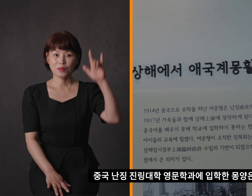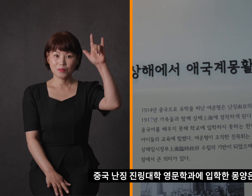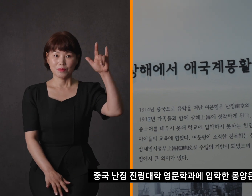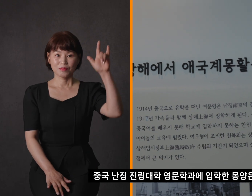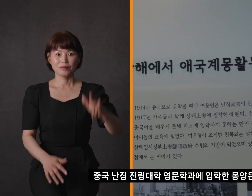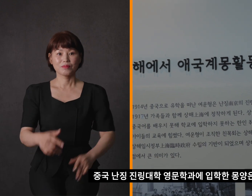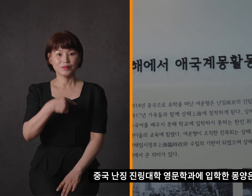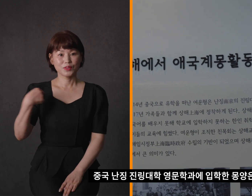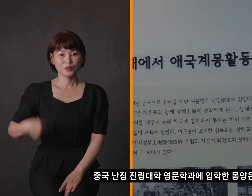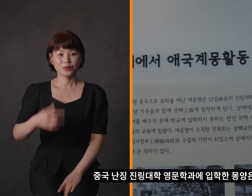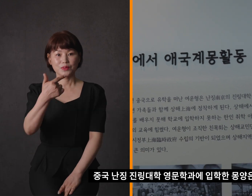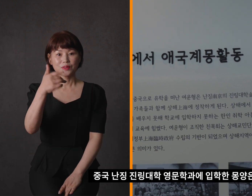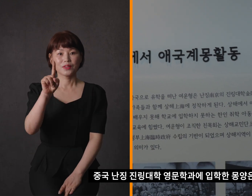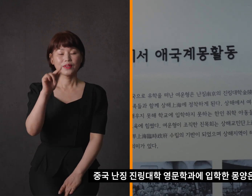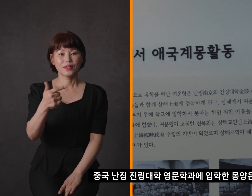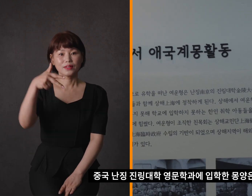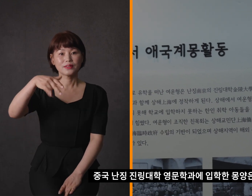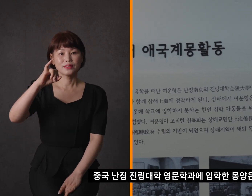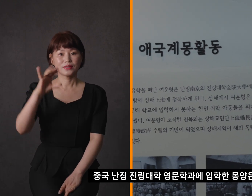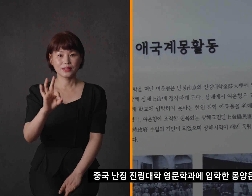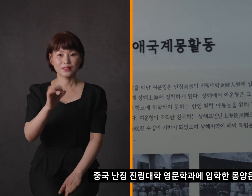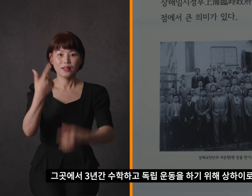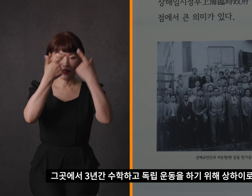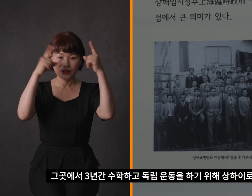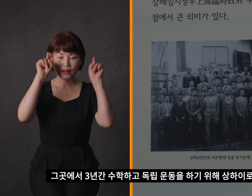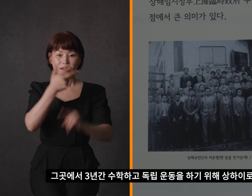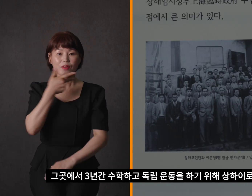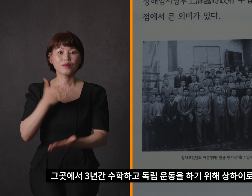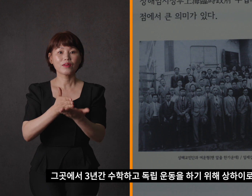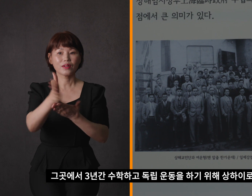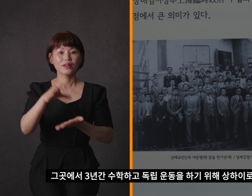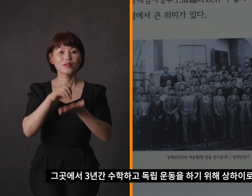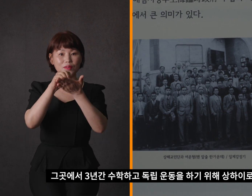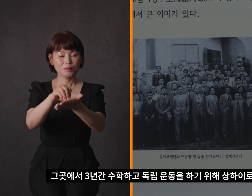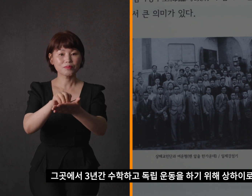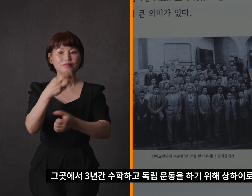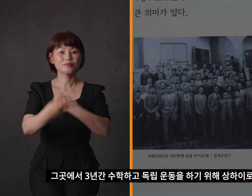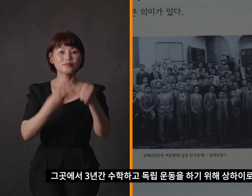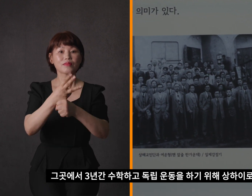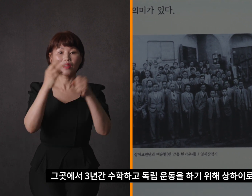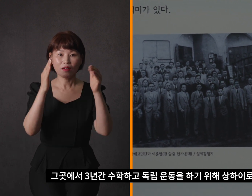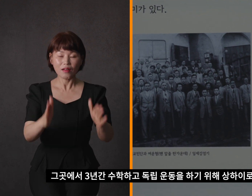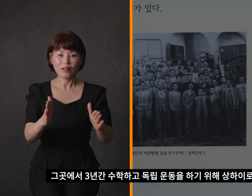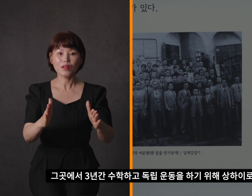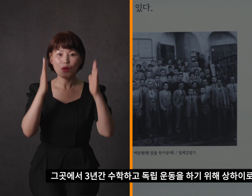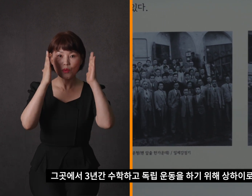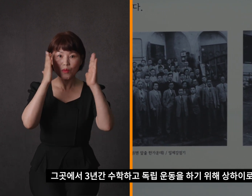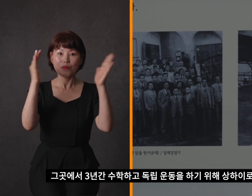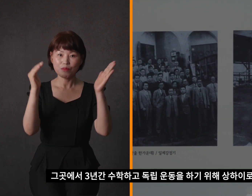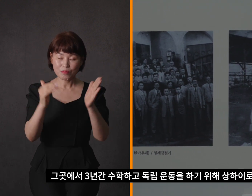중국 난징 진링대학 영문학과에 입학한 몽양은 그곳에서 3년간 수학하고 독립운동을 하기